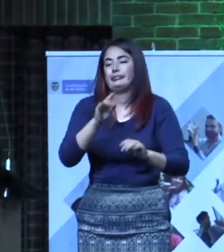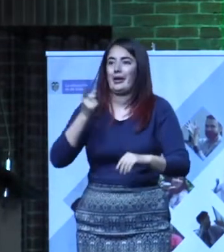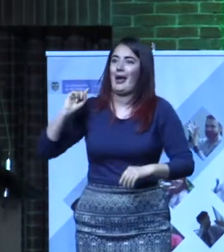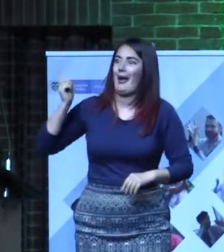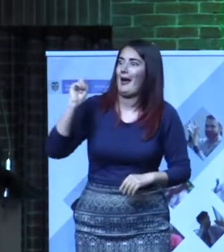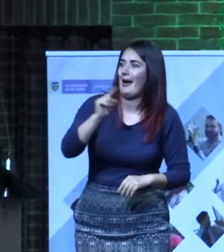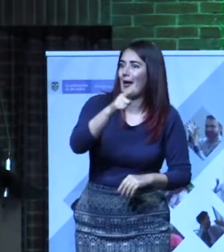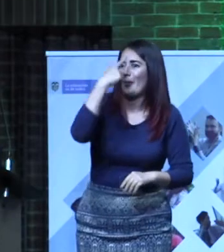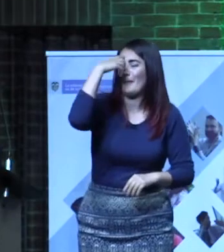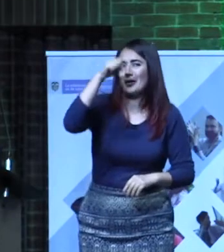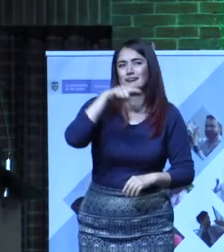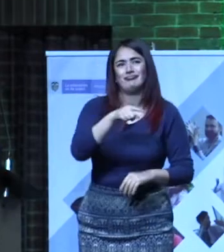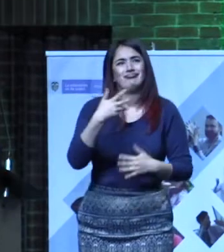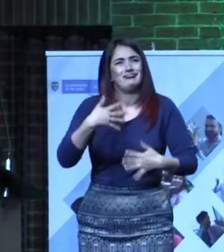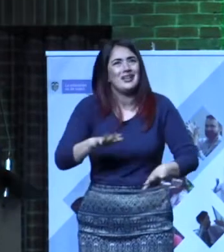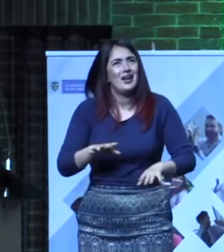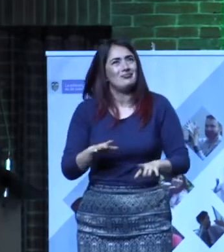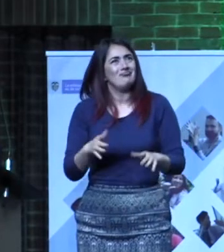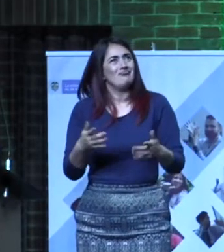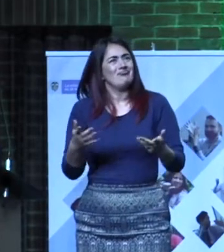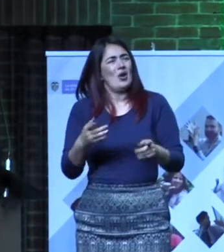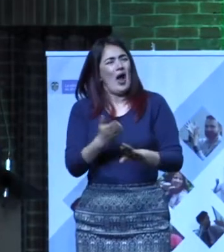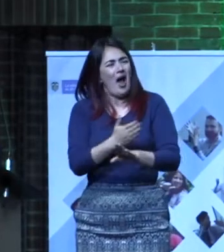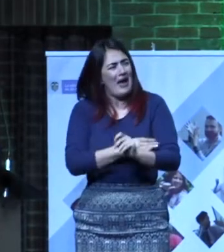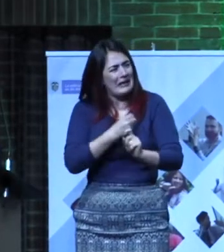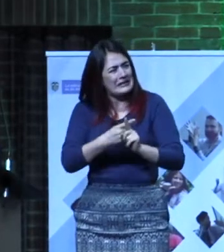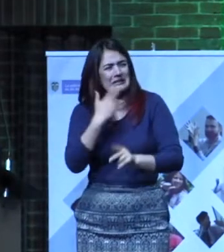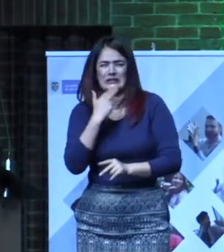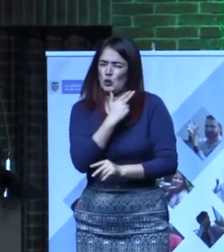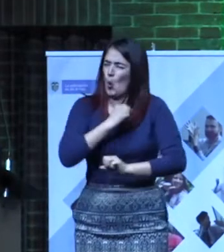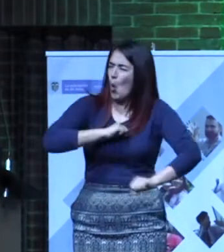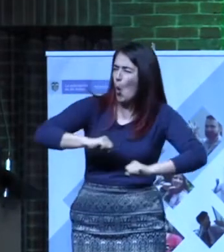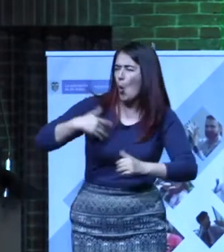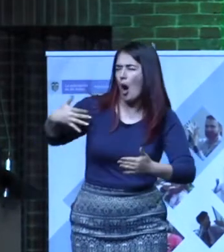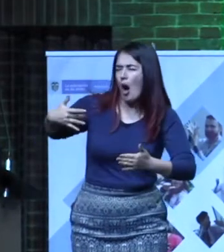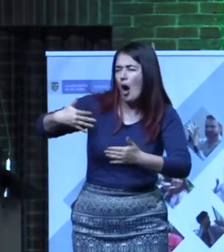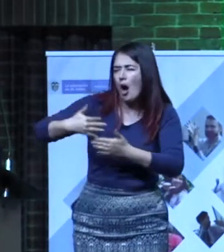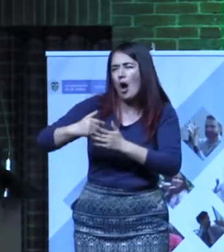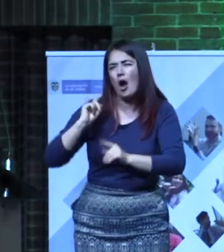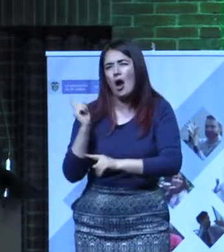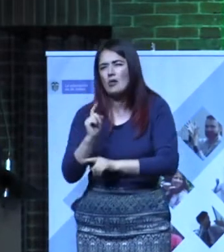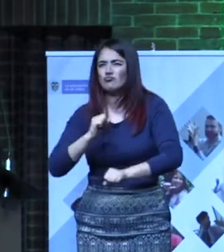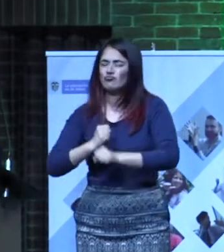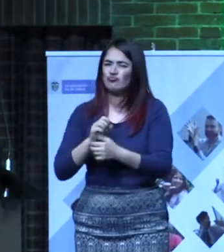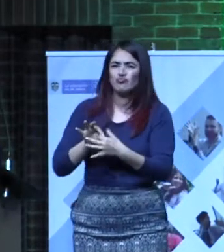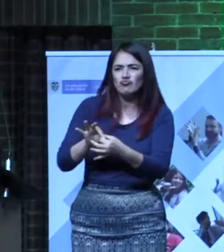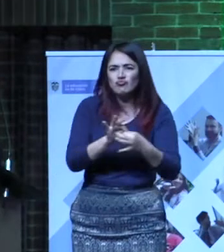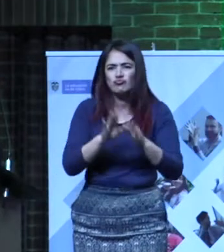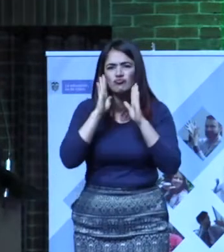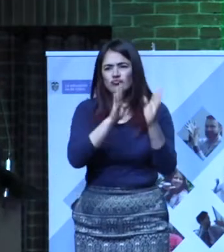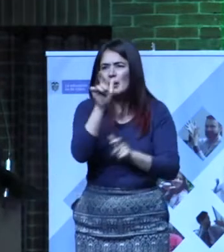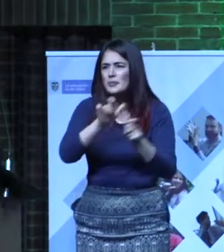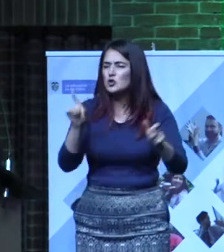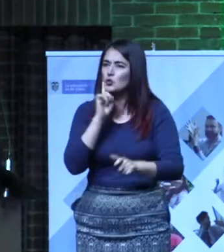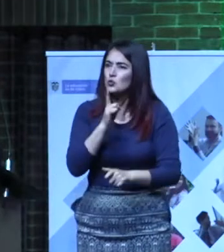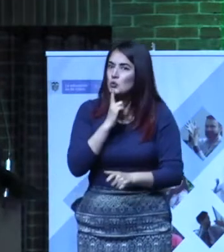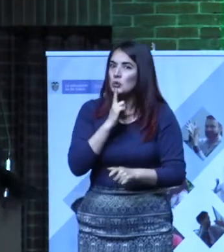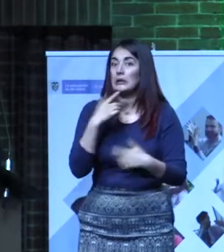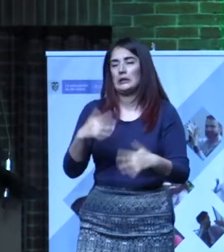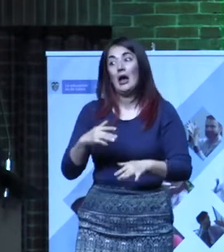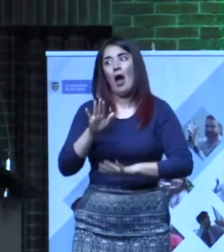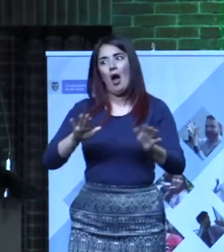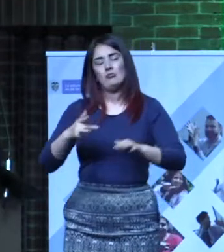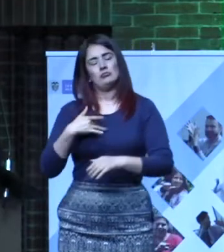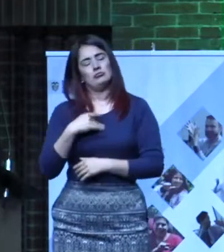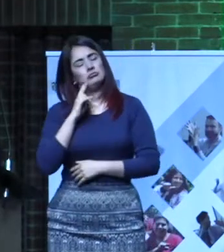largos años se ha dado el compromiso de trabajar con la población sorda. Y uno siente a